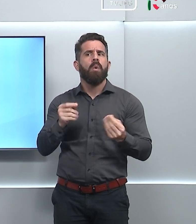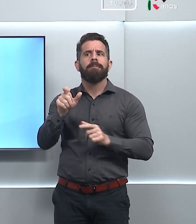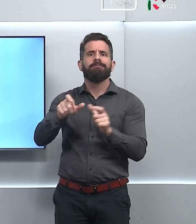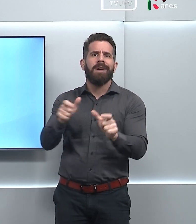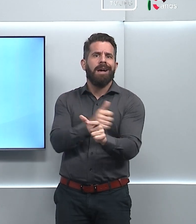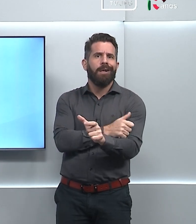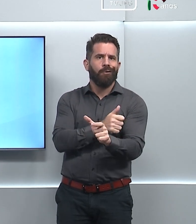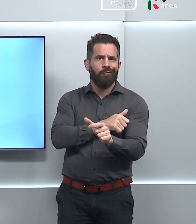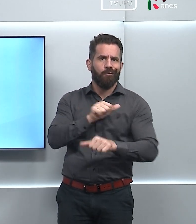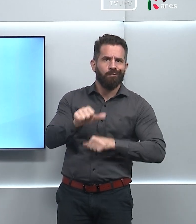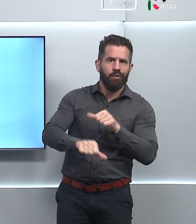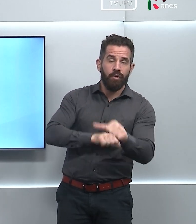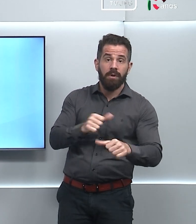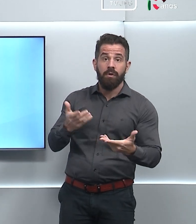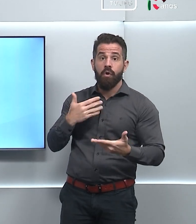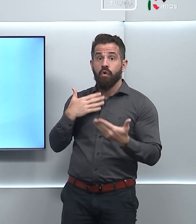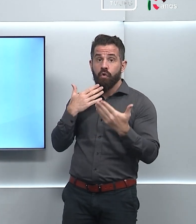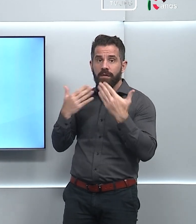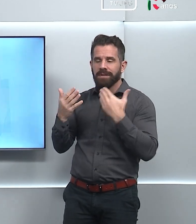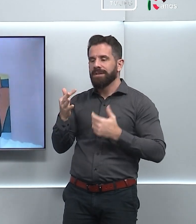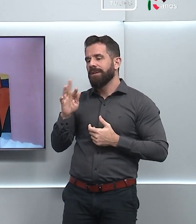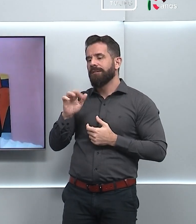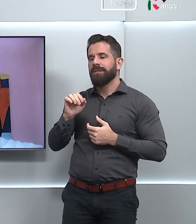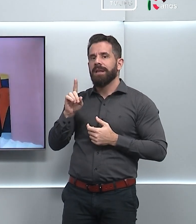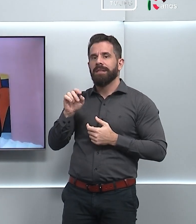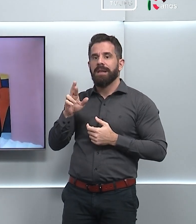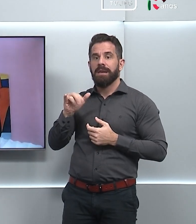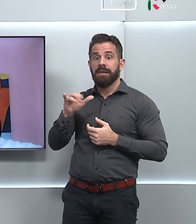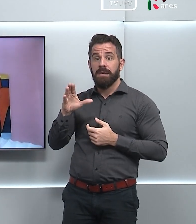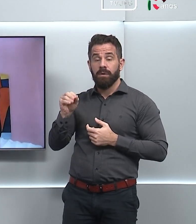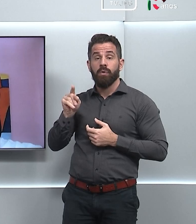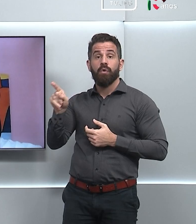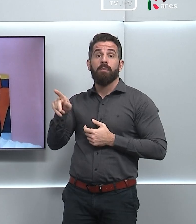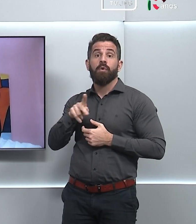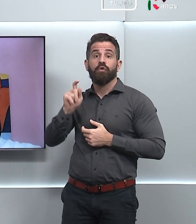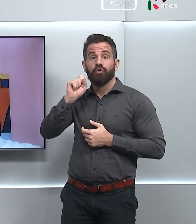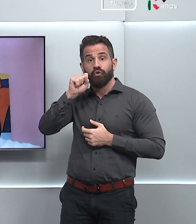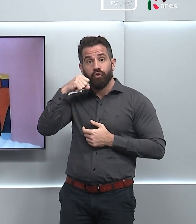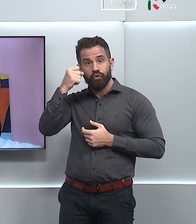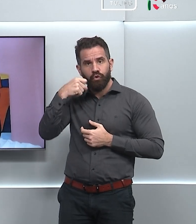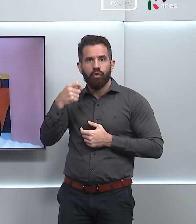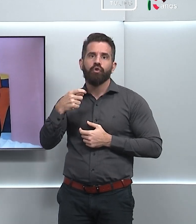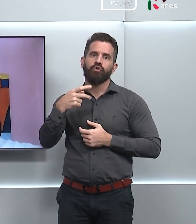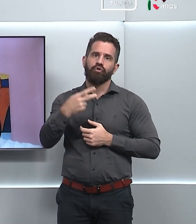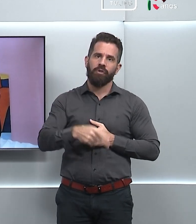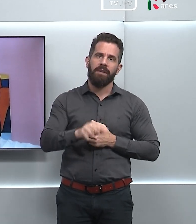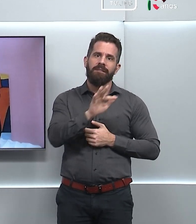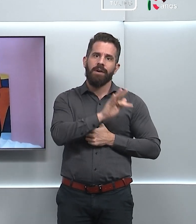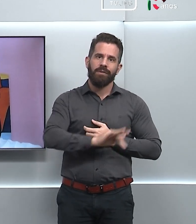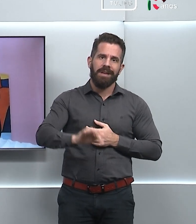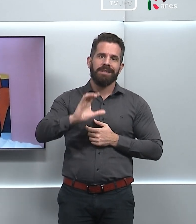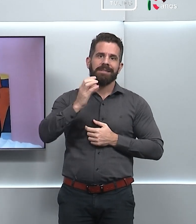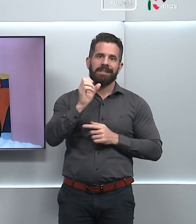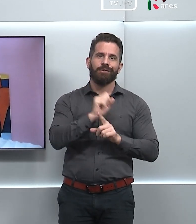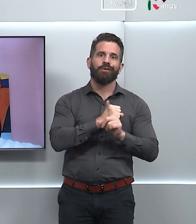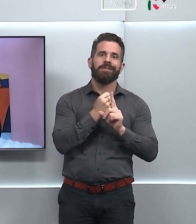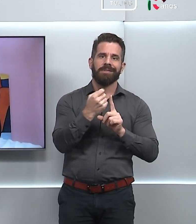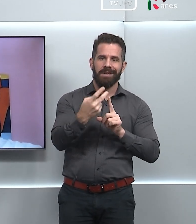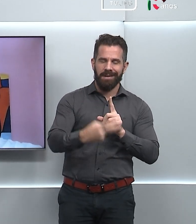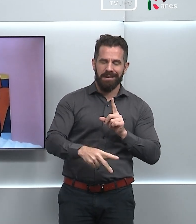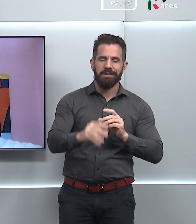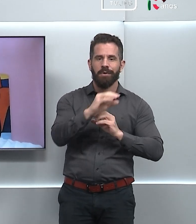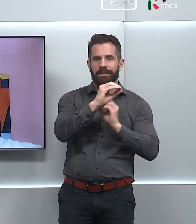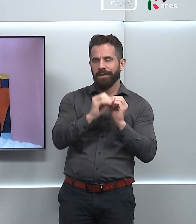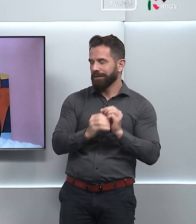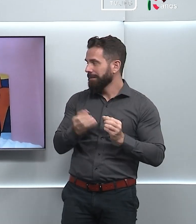Frederico Rocha, que é professor de Sociologia e da Faculdade de Ciências Sociais aqui da UFG. Olá, muito obrigada pela presença, professor.